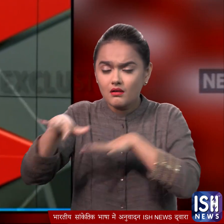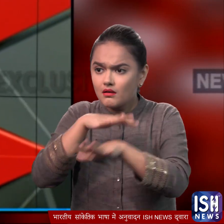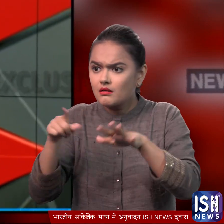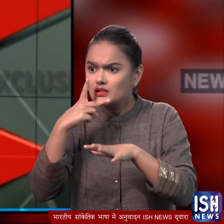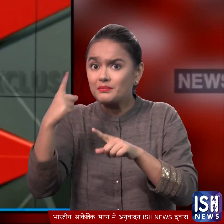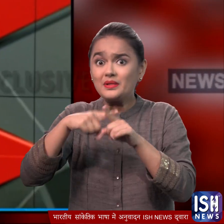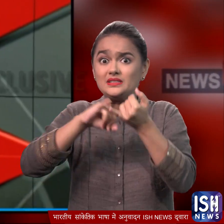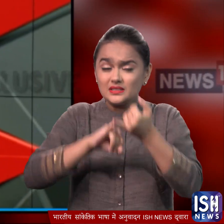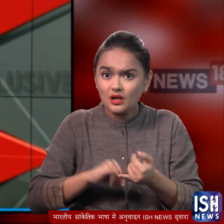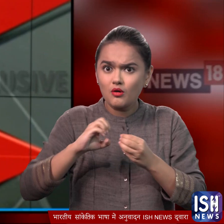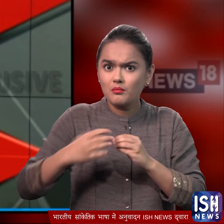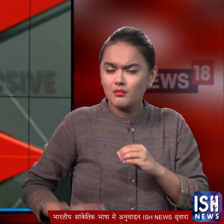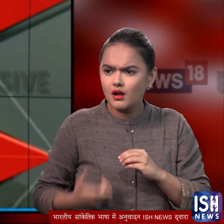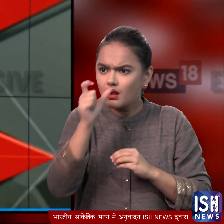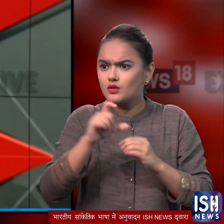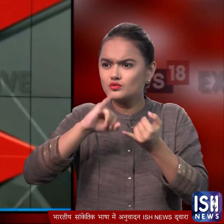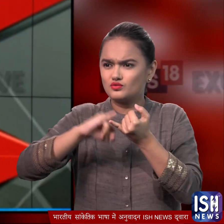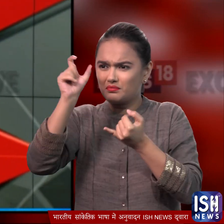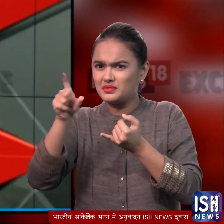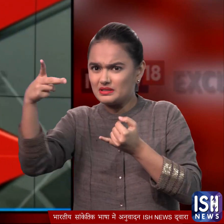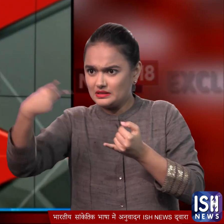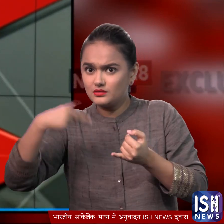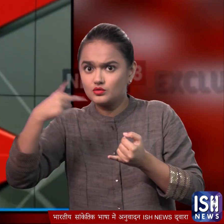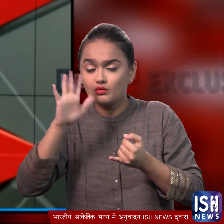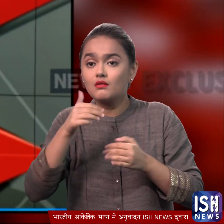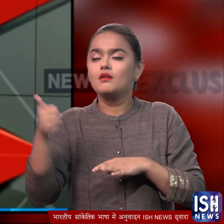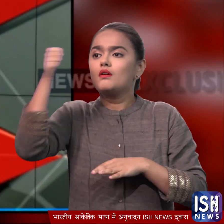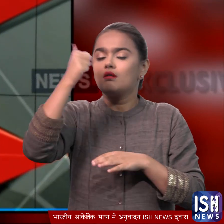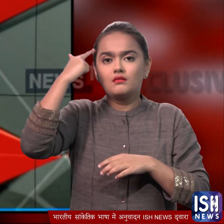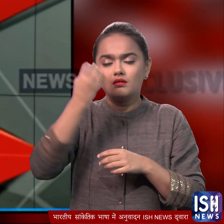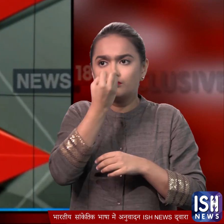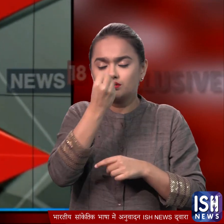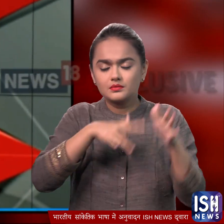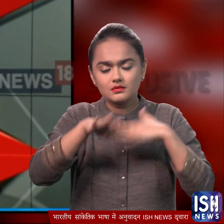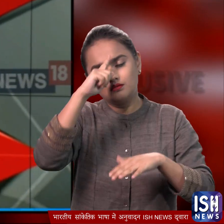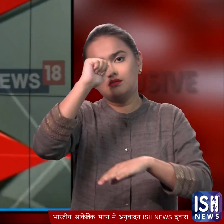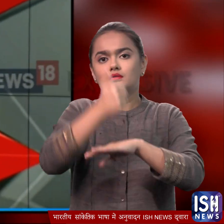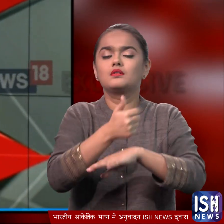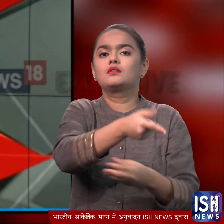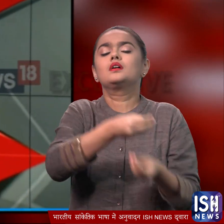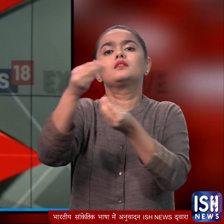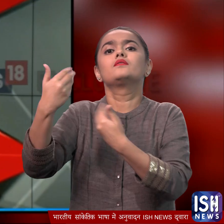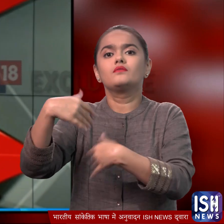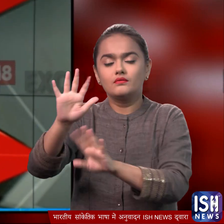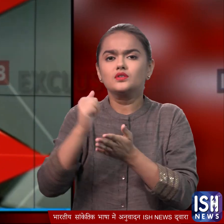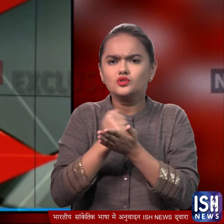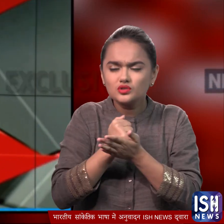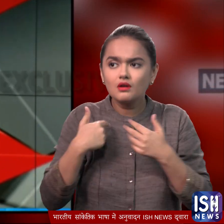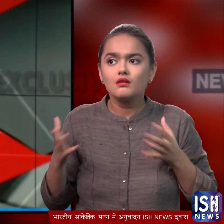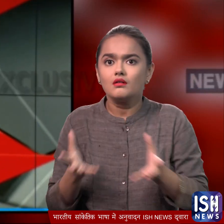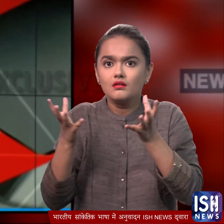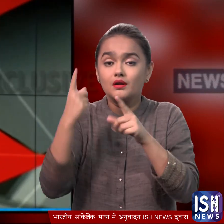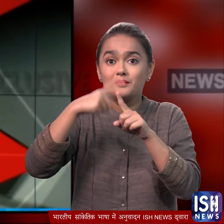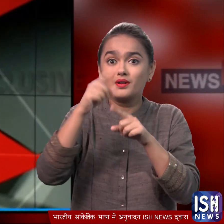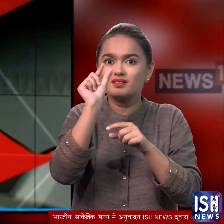शुभेंदु अधिकारी दक्षिण बंगाल के इलाके से हैं, इसलिए सुकांत मजुमदार को अध्यक्ष बनाकर बीजेपी ने क्षेत्रीय संतुलन भी दुरुस्त करने की कोशिश